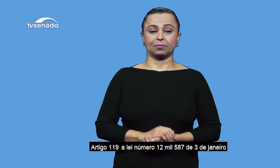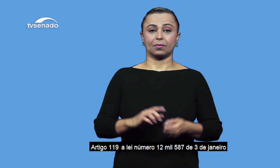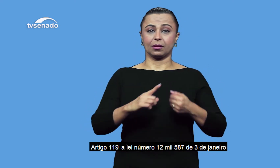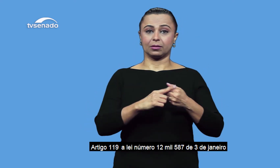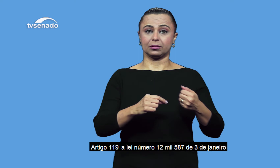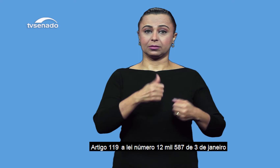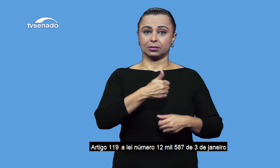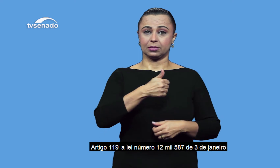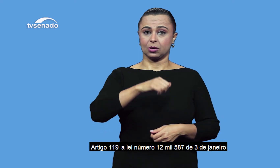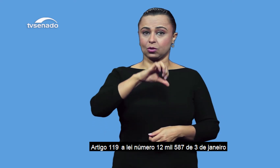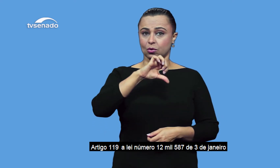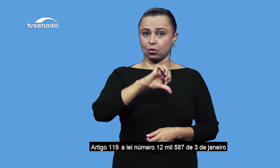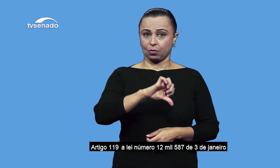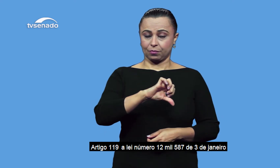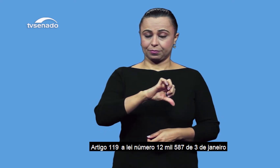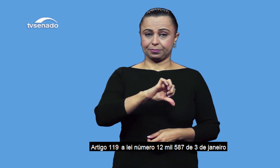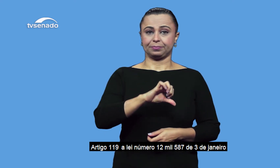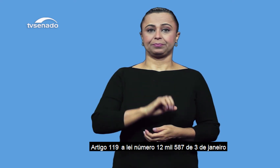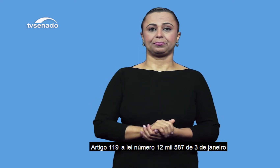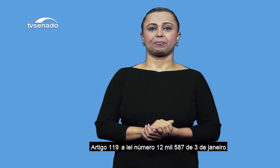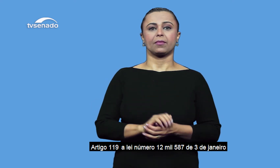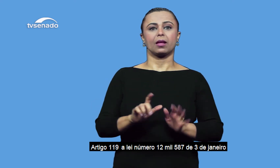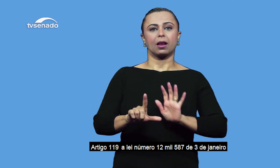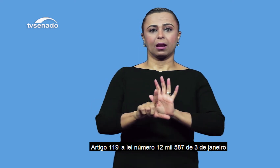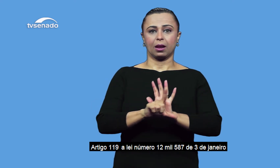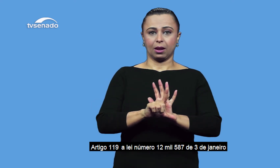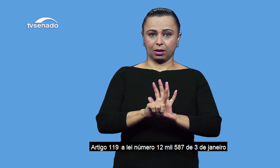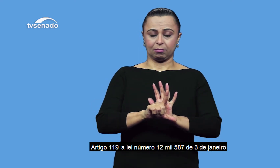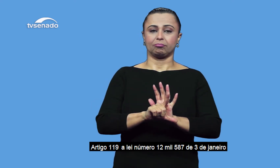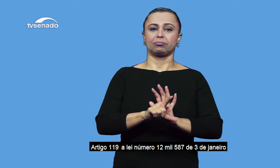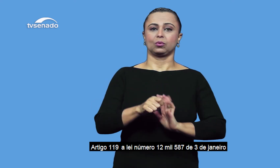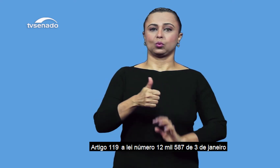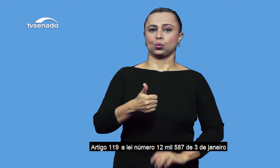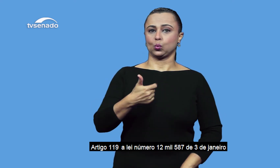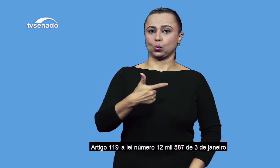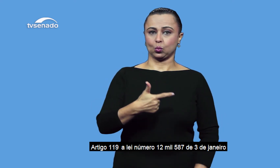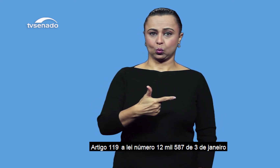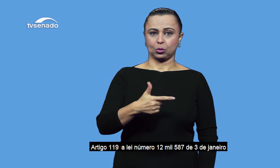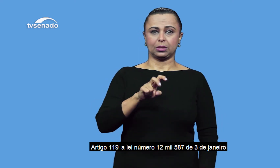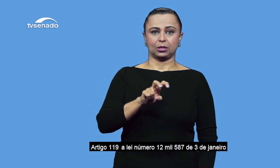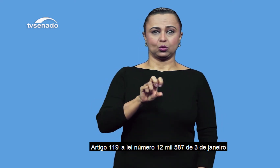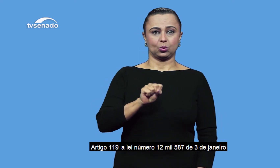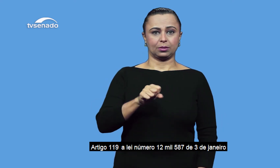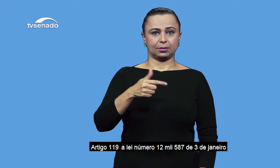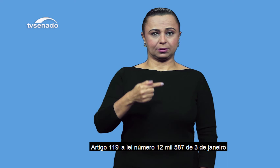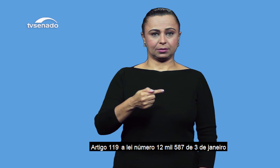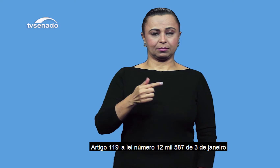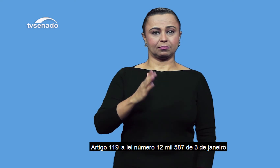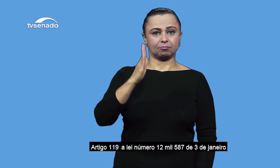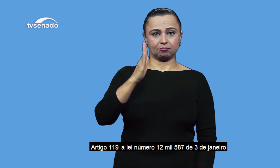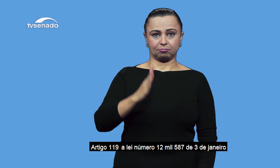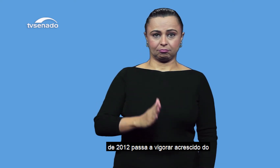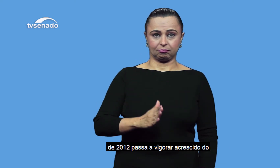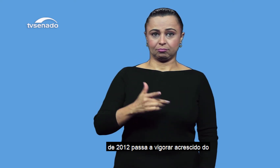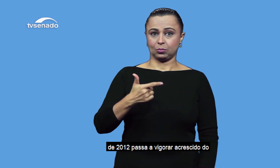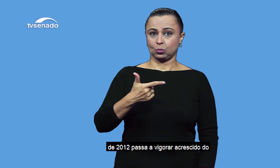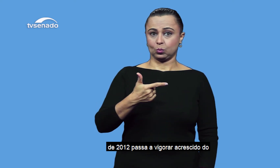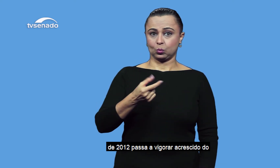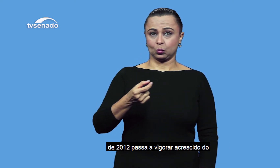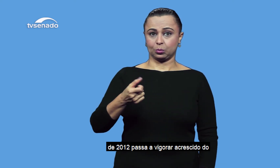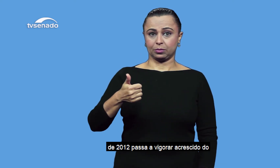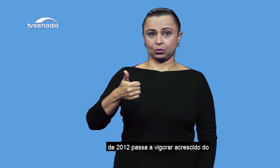o artigo 119 a lei número 12 mil 587 de 3 de janeiro de